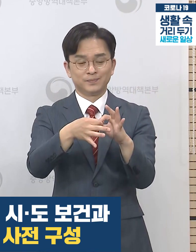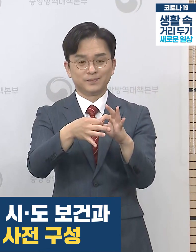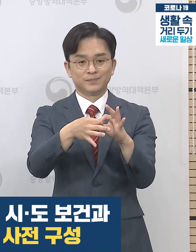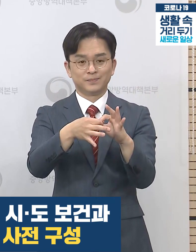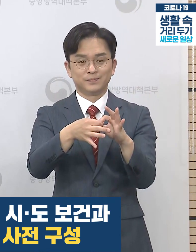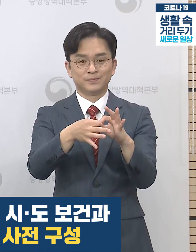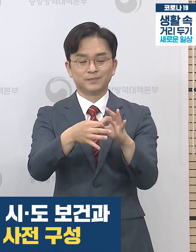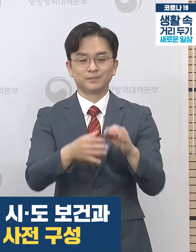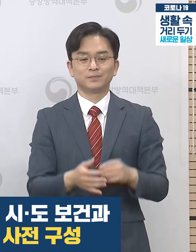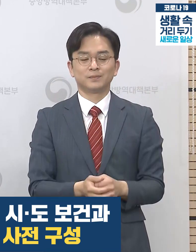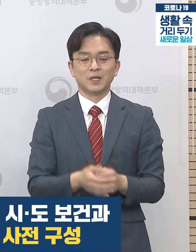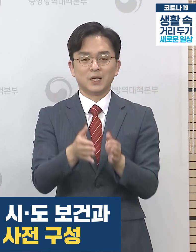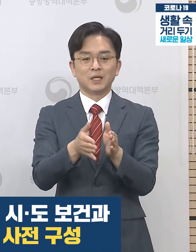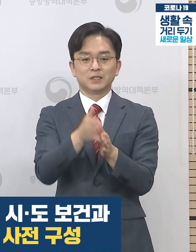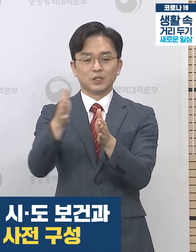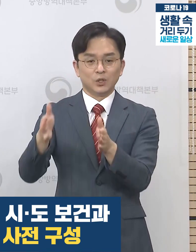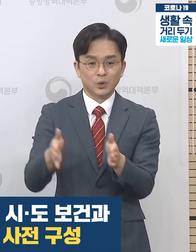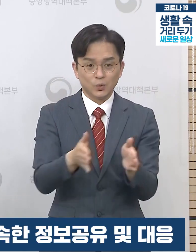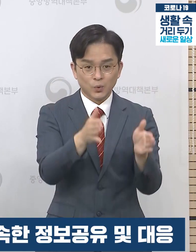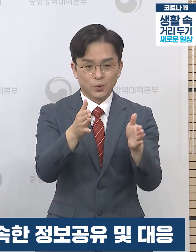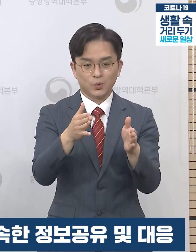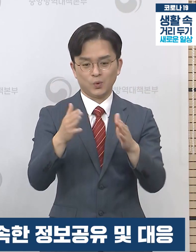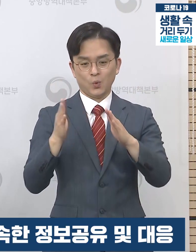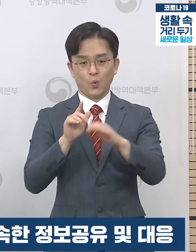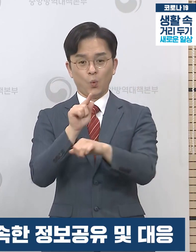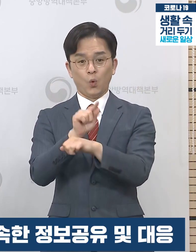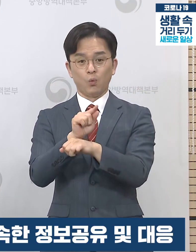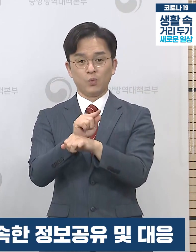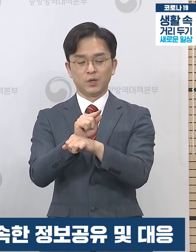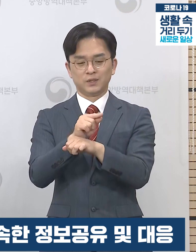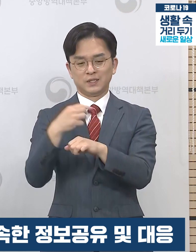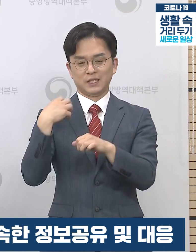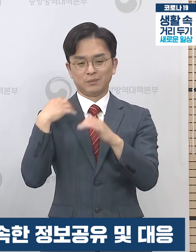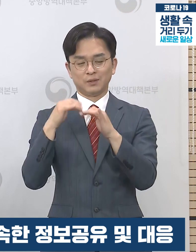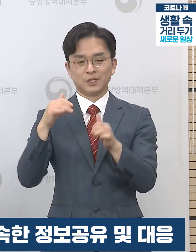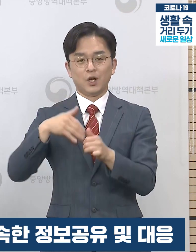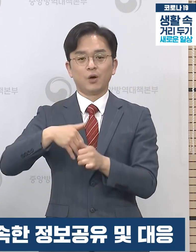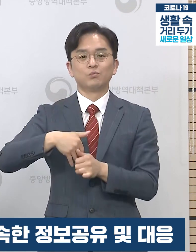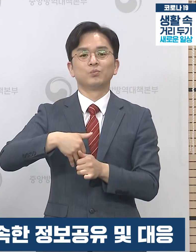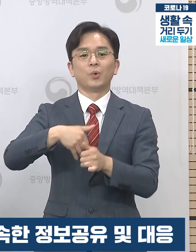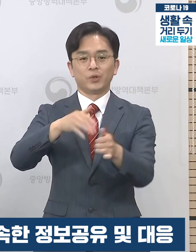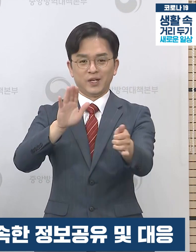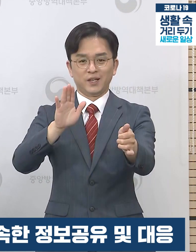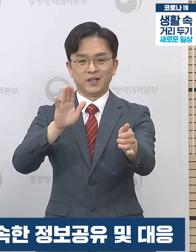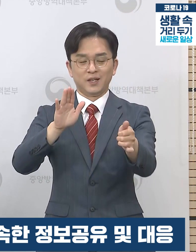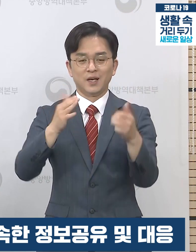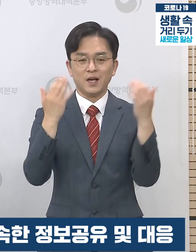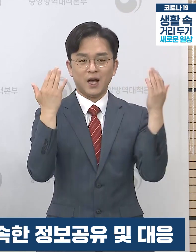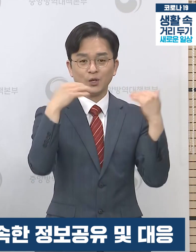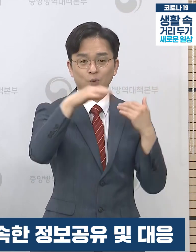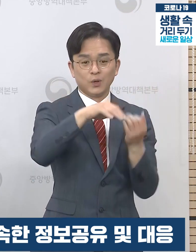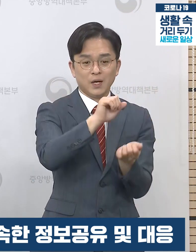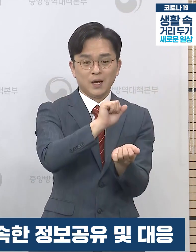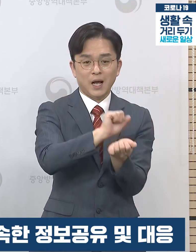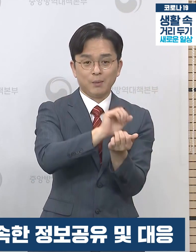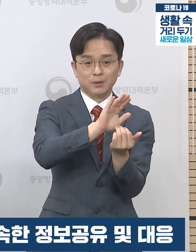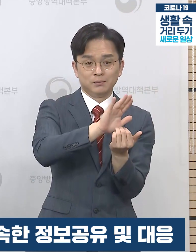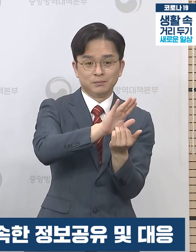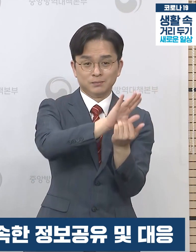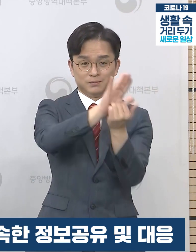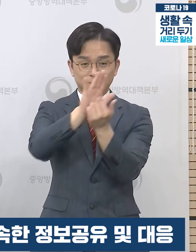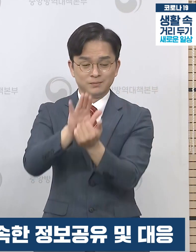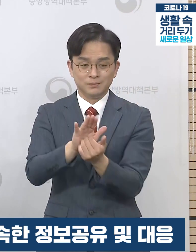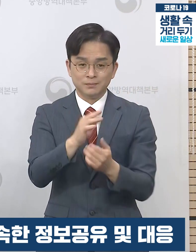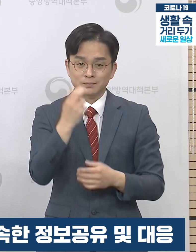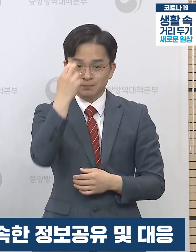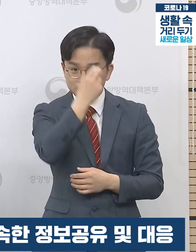역학조사 대응팀을 사전에 구성하는 등 유관기관 간의 협력체계를 구축해서 신속한